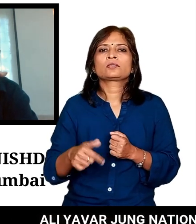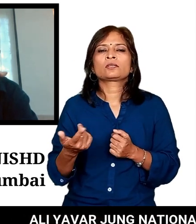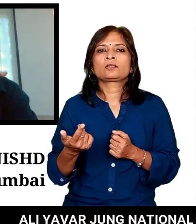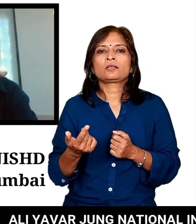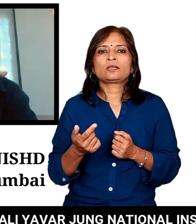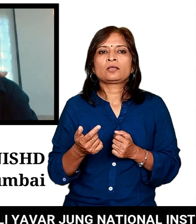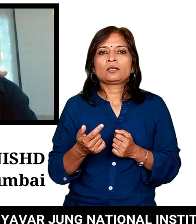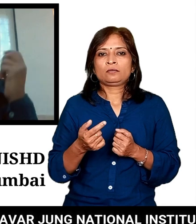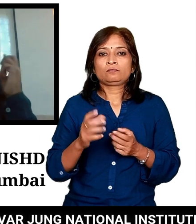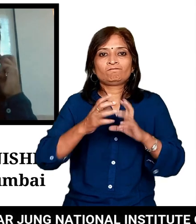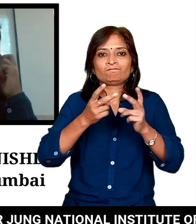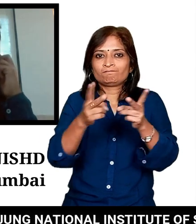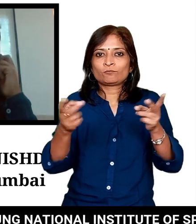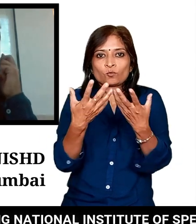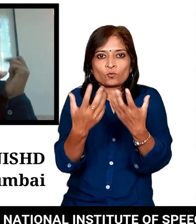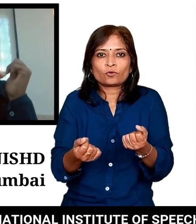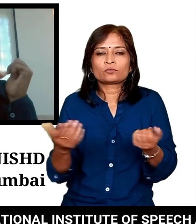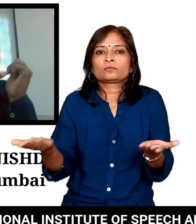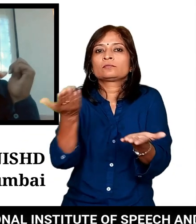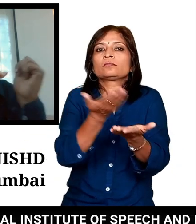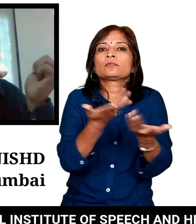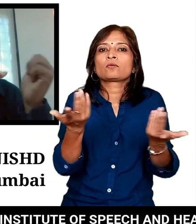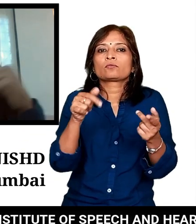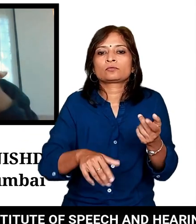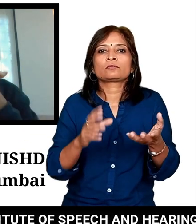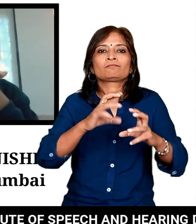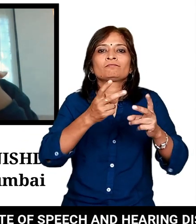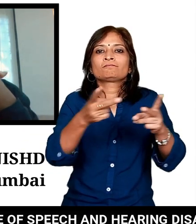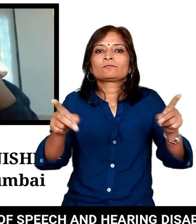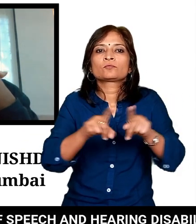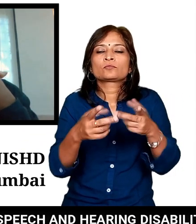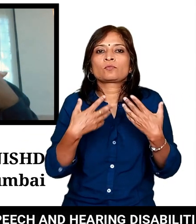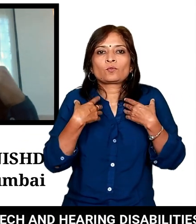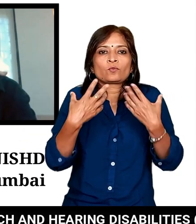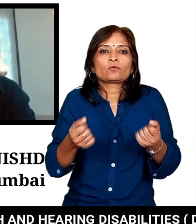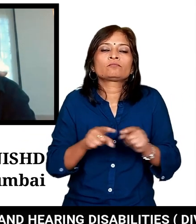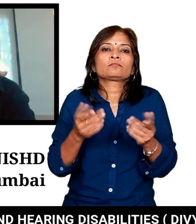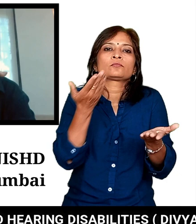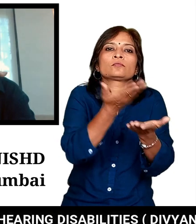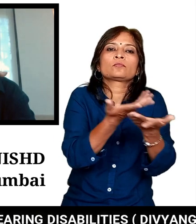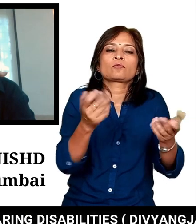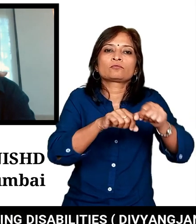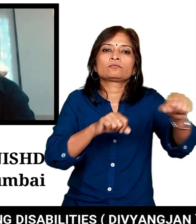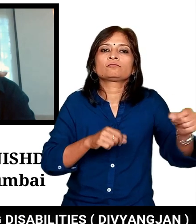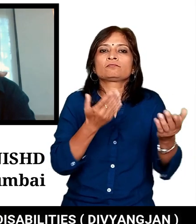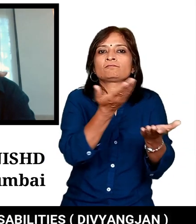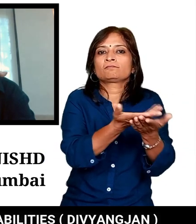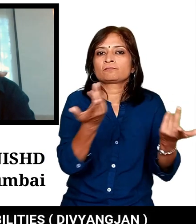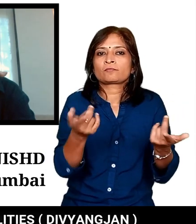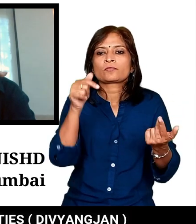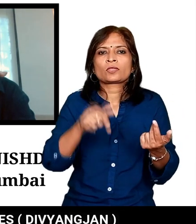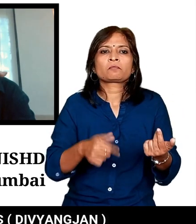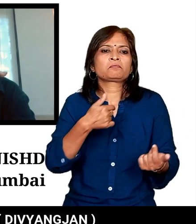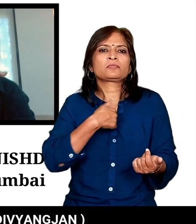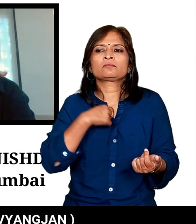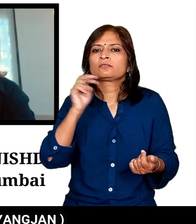डॉक्यूमेंट्स की जरूरत पड़ती है, वो कैसे अप्लाई कर सकते हैं, उन्हें ये कैसे पता चले कि उनके लिए कौन सा इंस्ट्रूमेंट है वो उनको